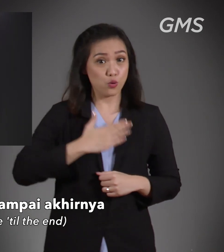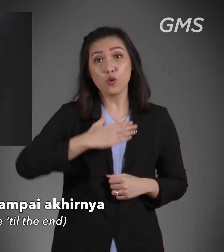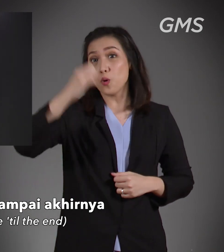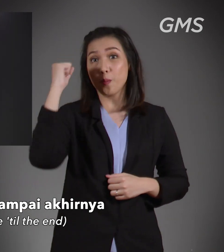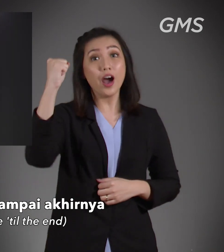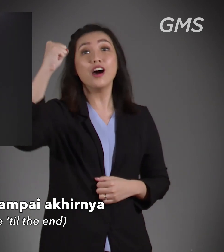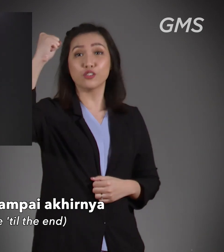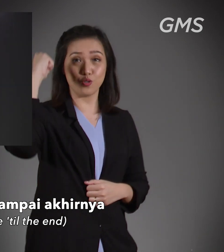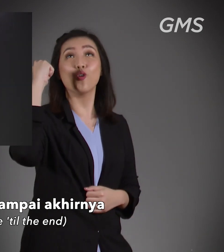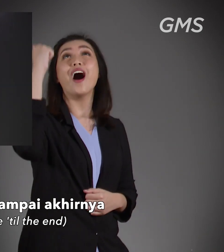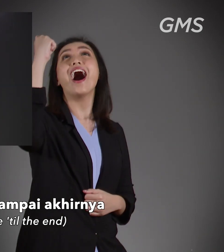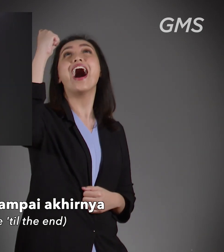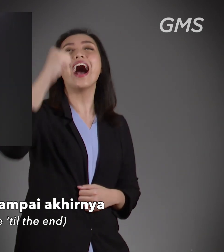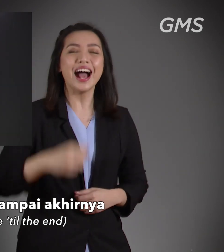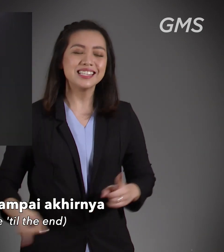Ku